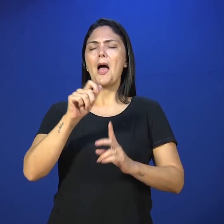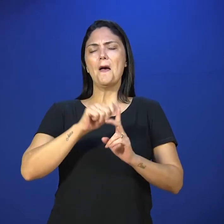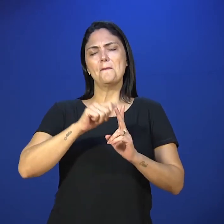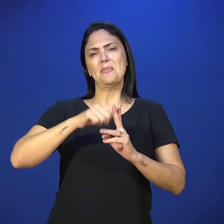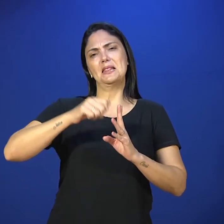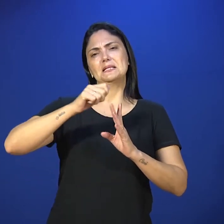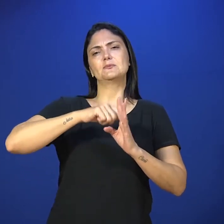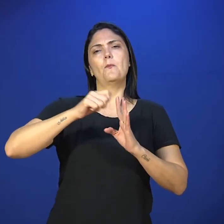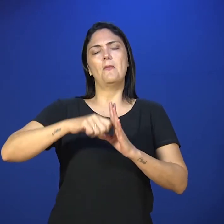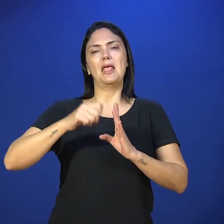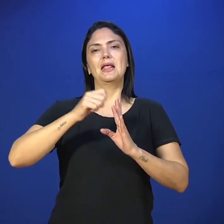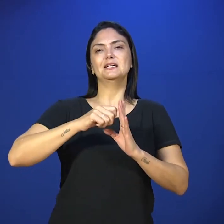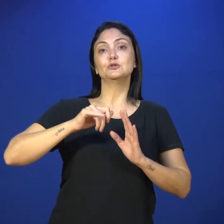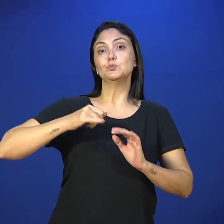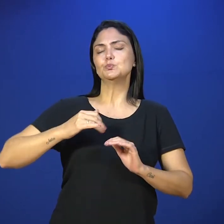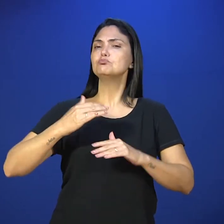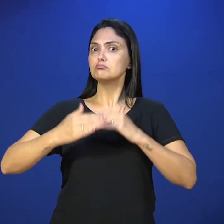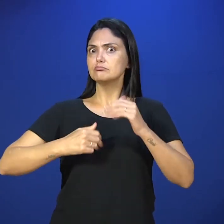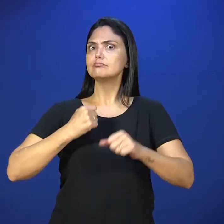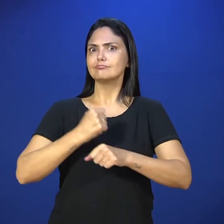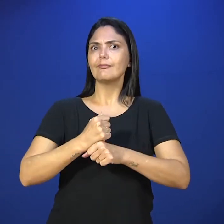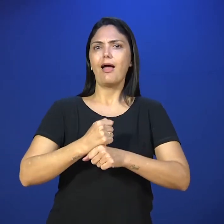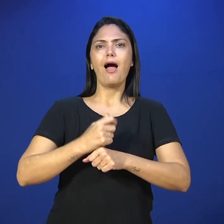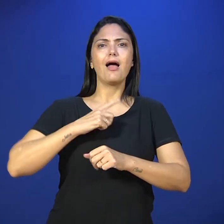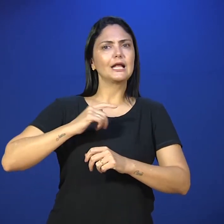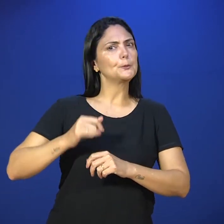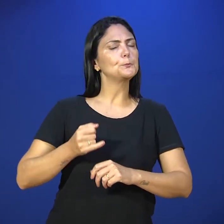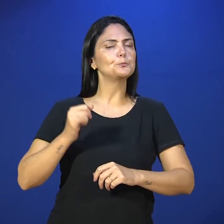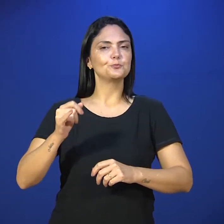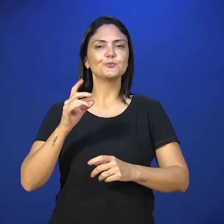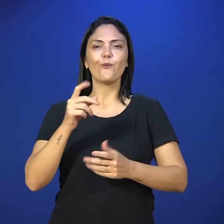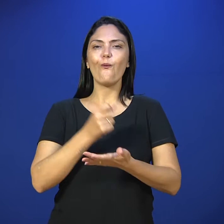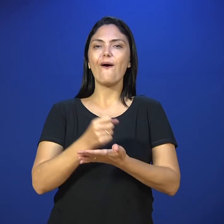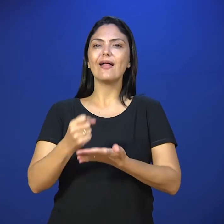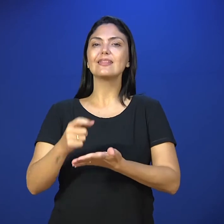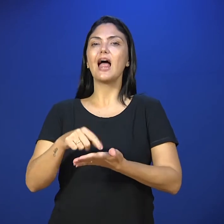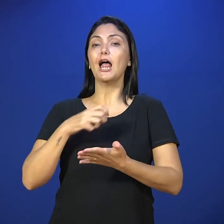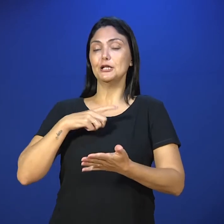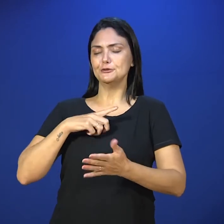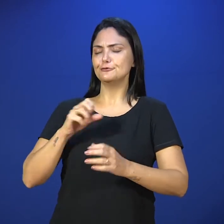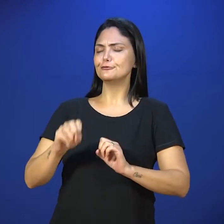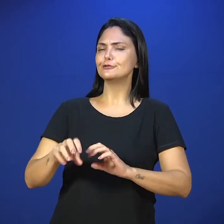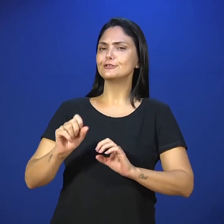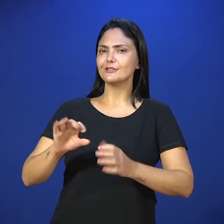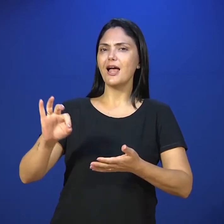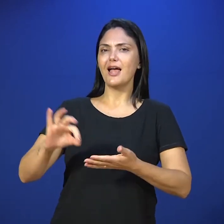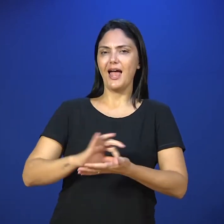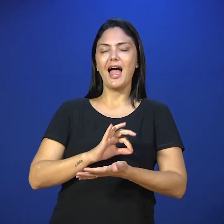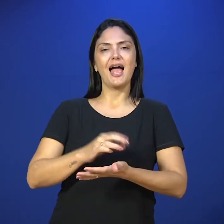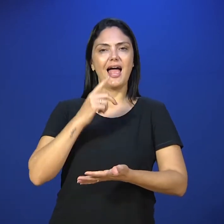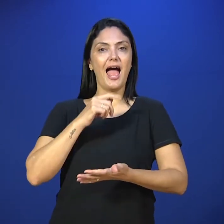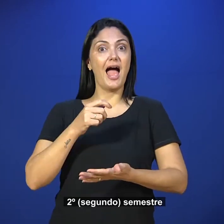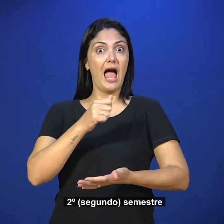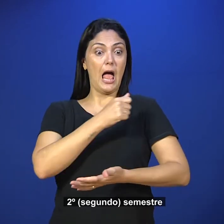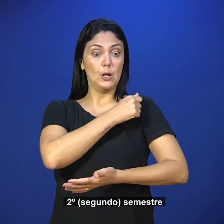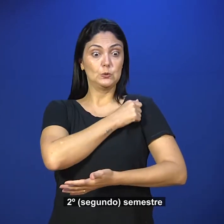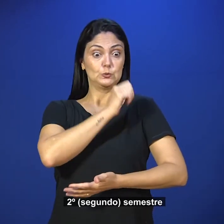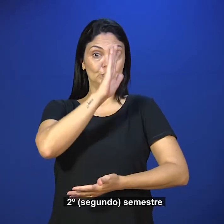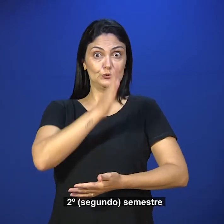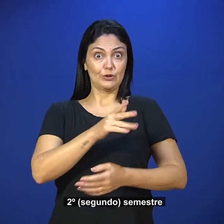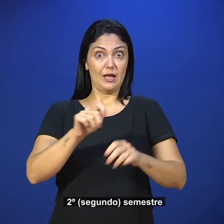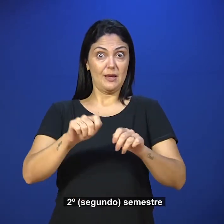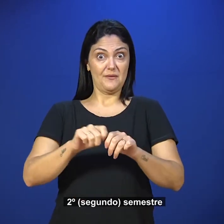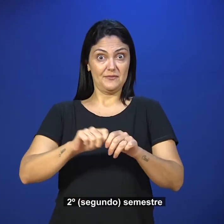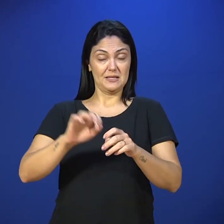reajustes anuais, conforme contrato de prestação de serviços educacionais e termo de adesão para os alunos matriculados no